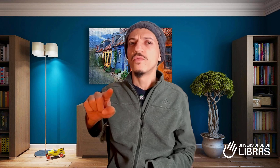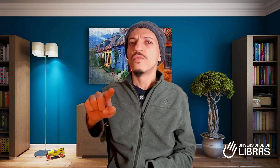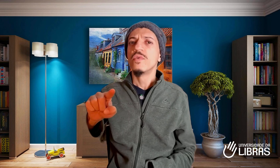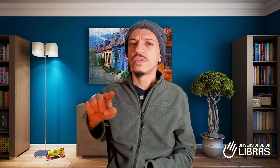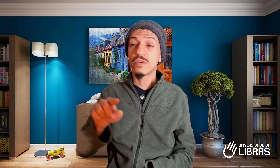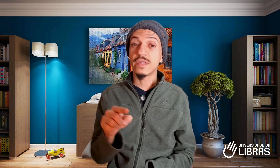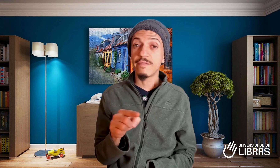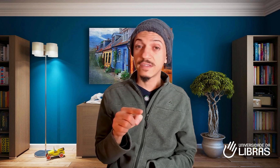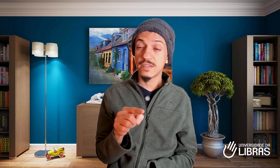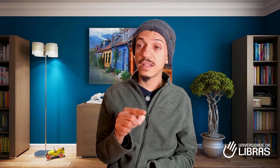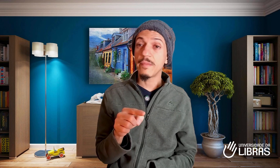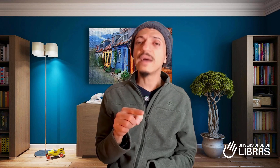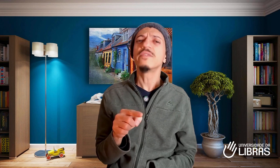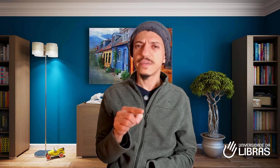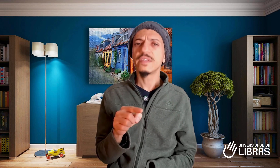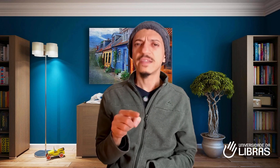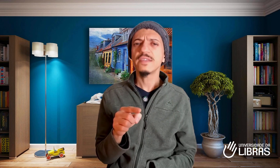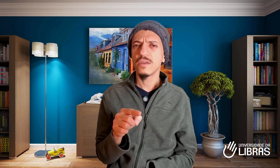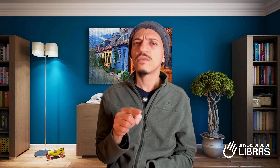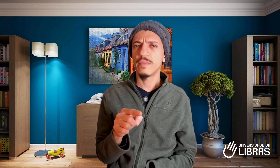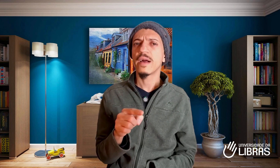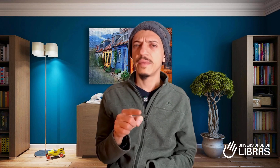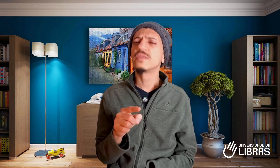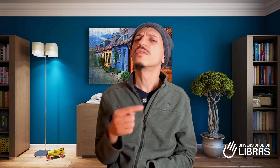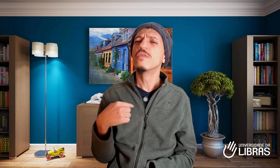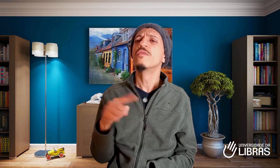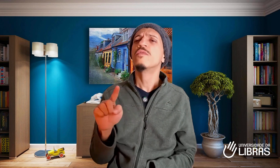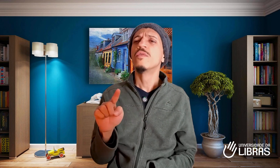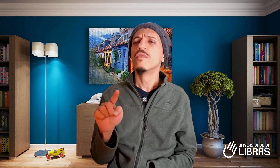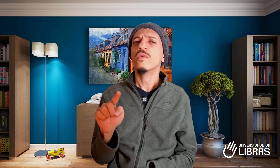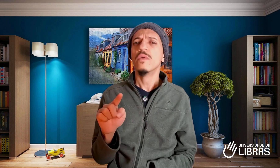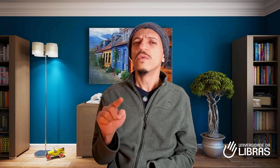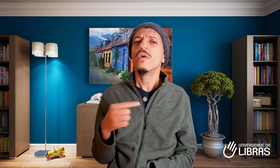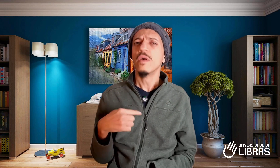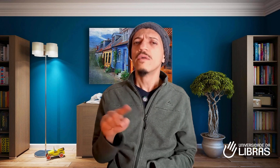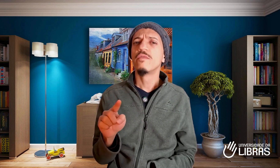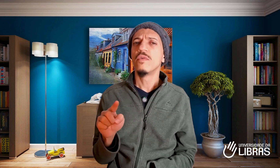Se eu quiser enfatizar ainda mais, eu vou fazer até assim com a minha cabeça. Vou